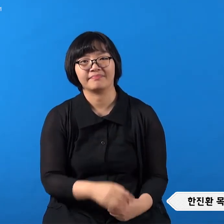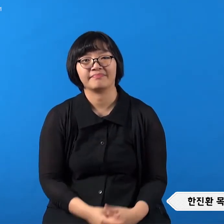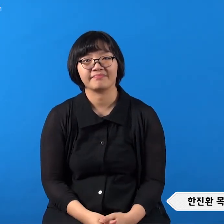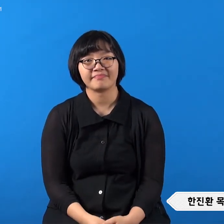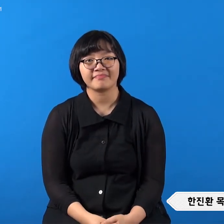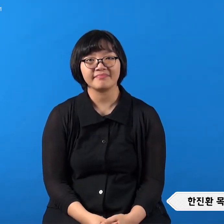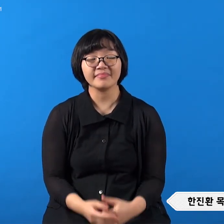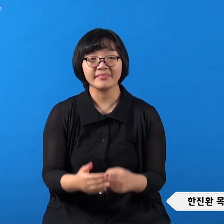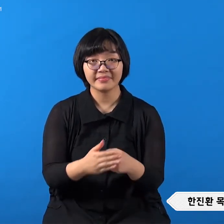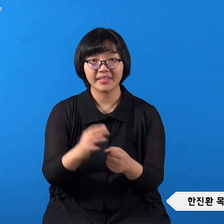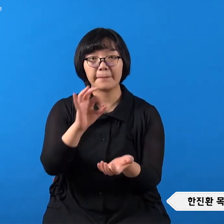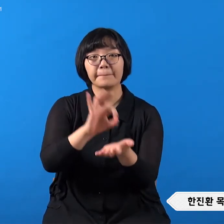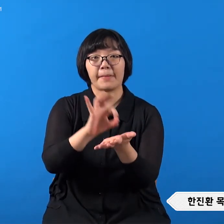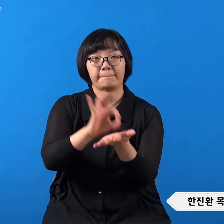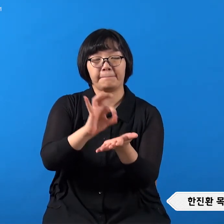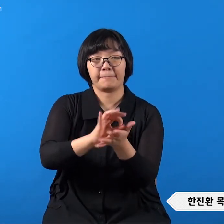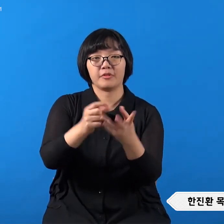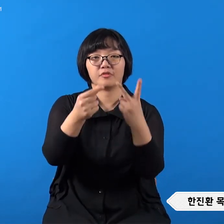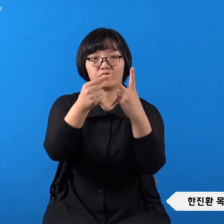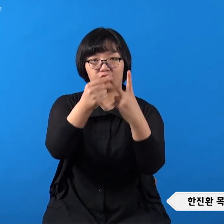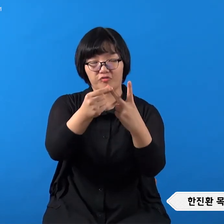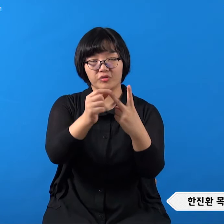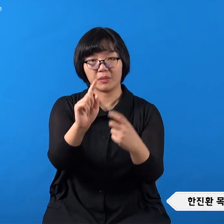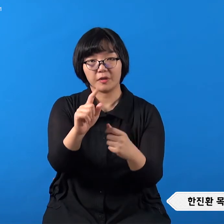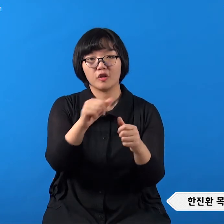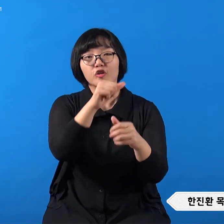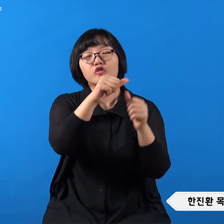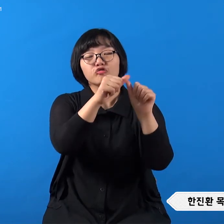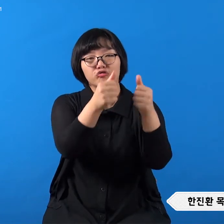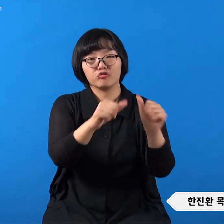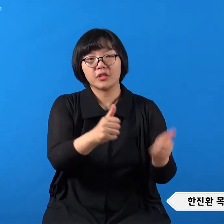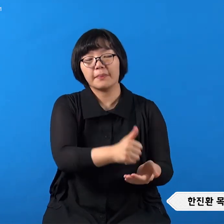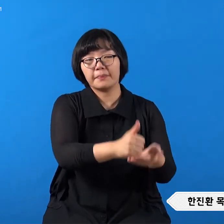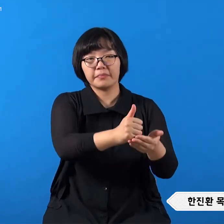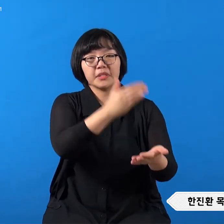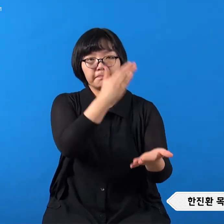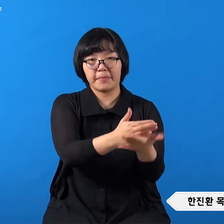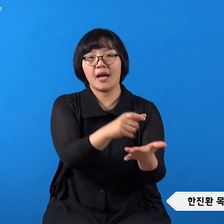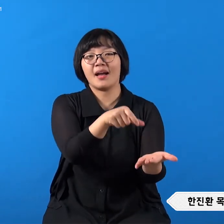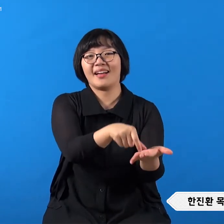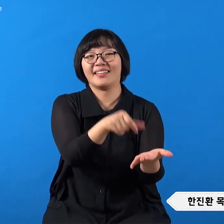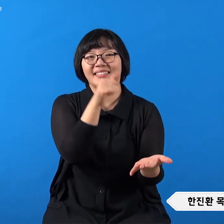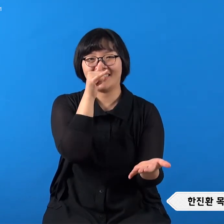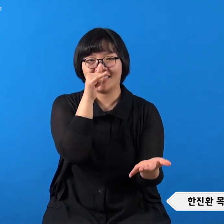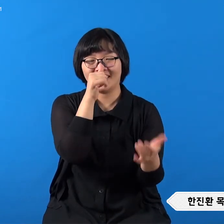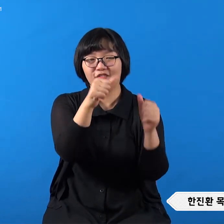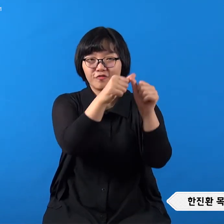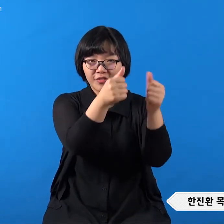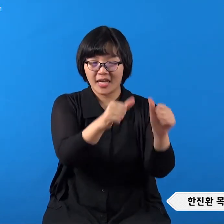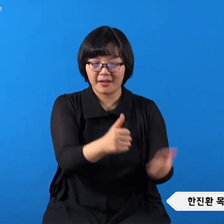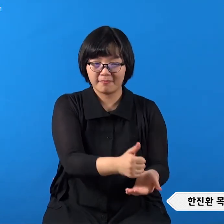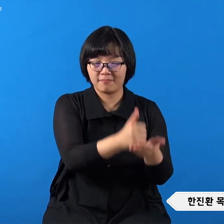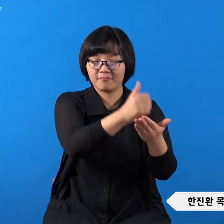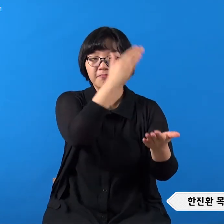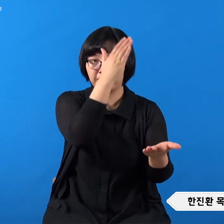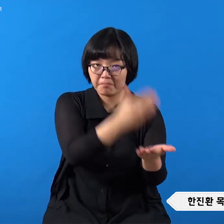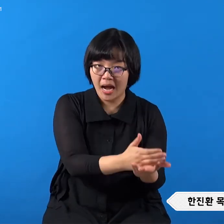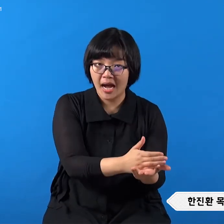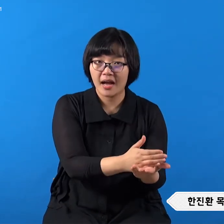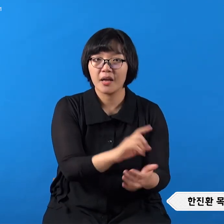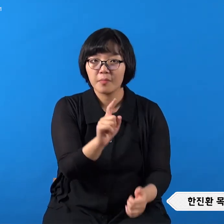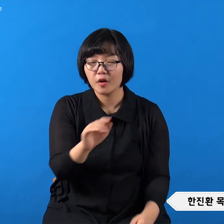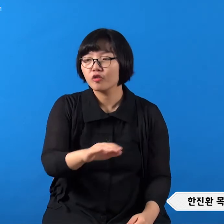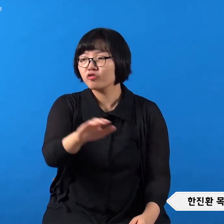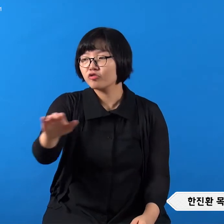그래서 10계명 중에 제2계명은 우상을 섬기지 말라 하는 것입니다. 우상 섬기지 말라 하는 것은 우리에게